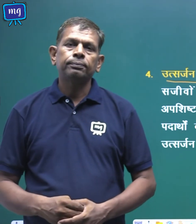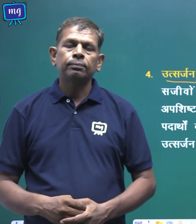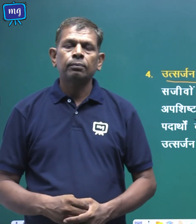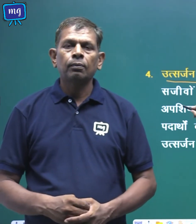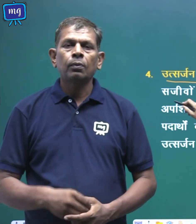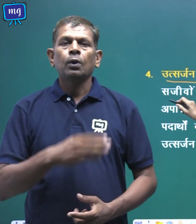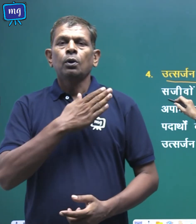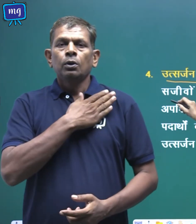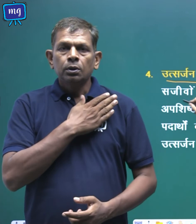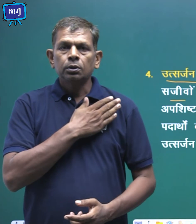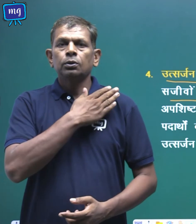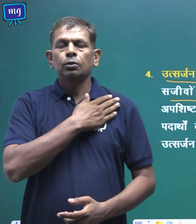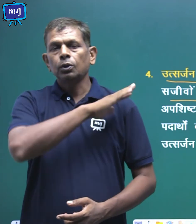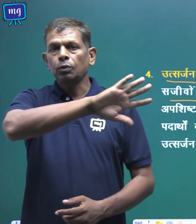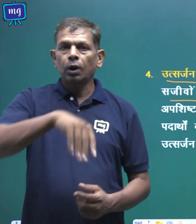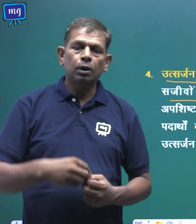सजीवों द्वारा